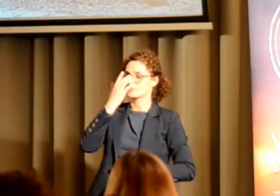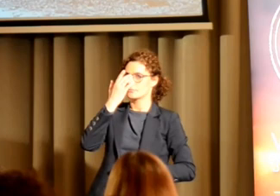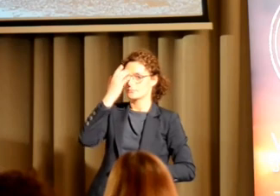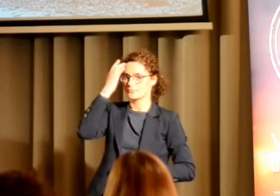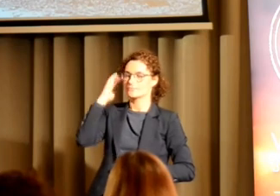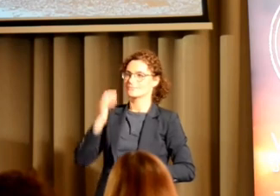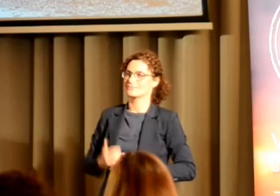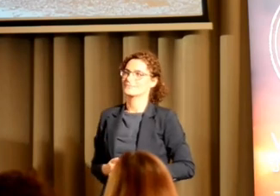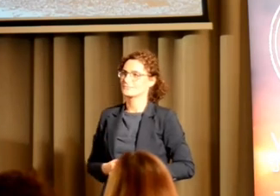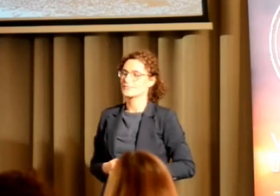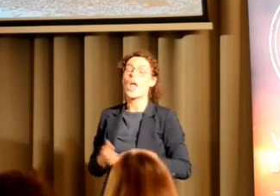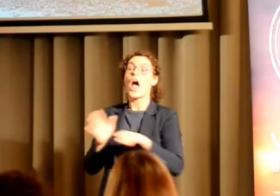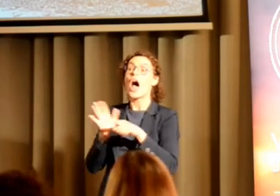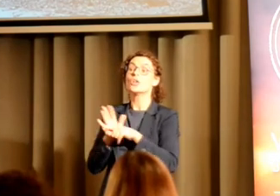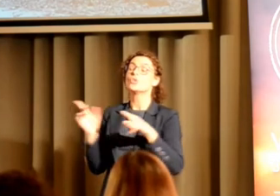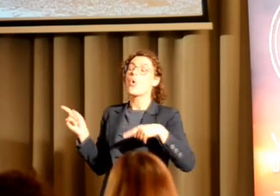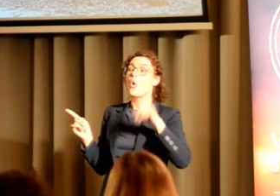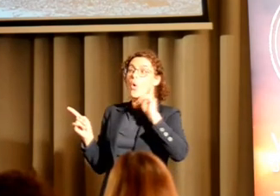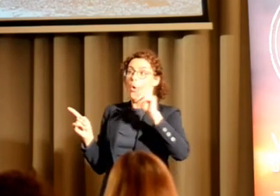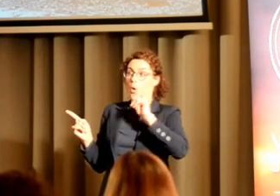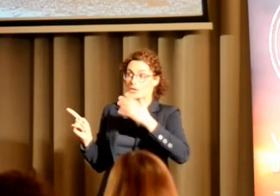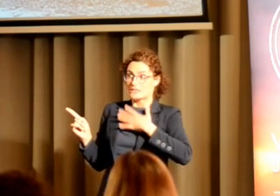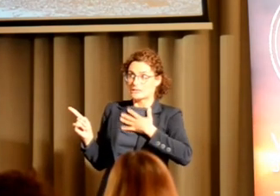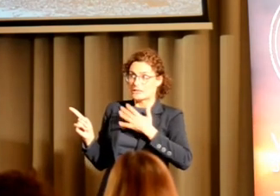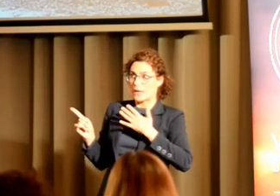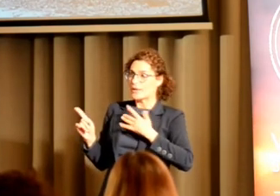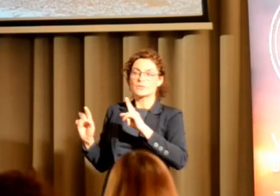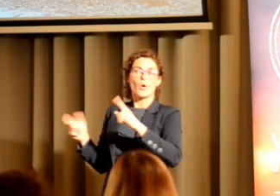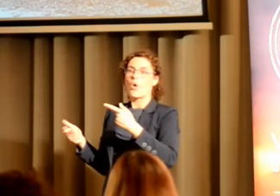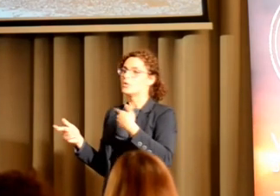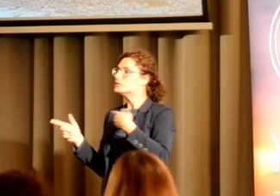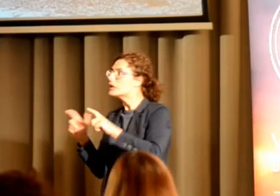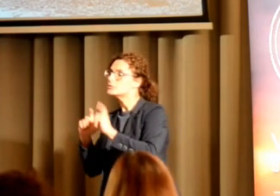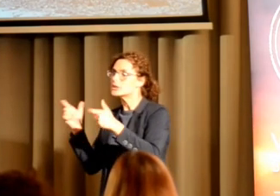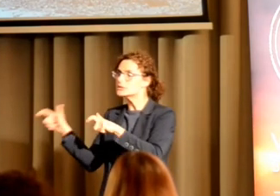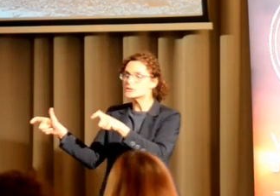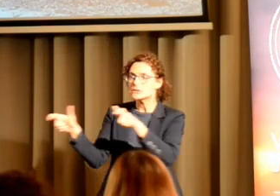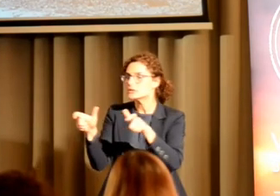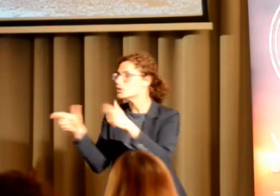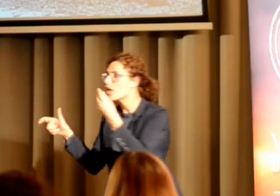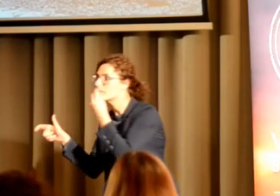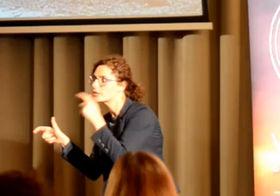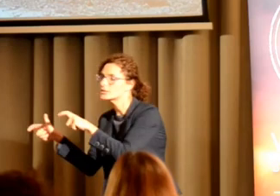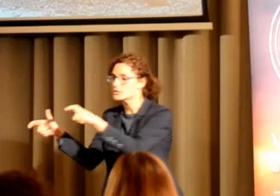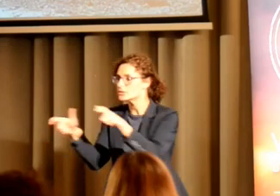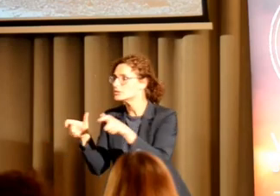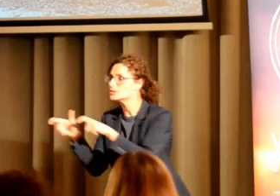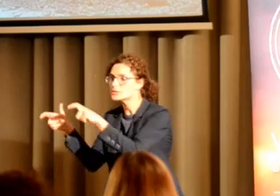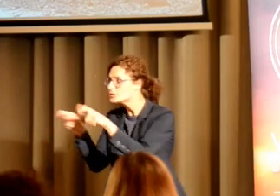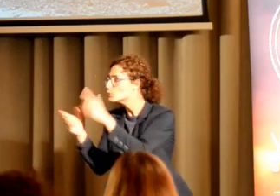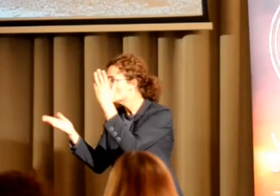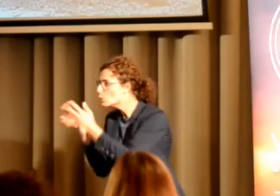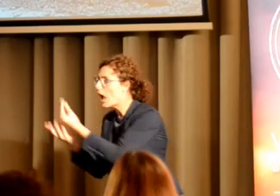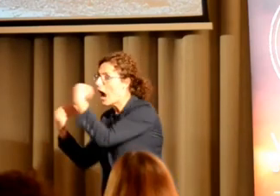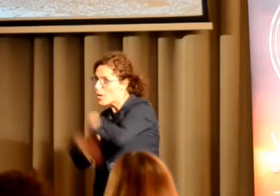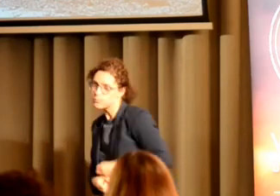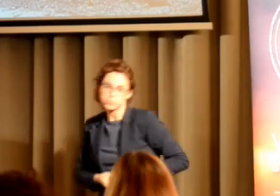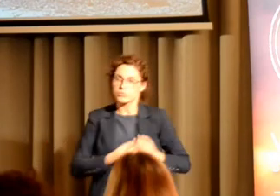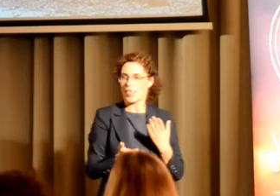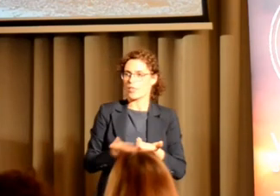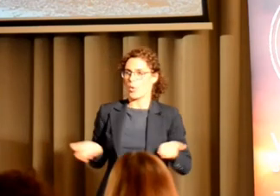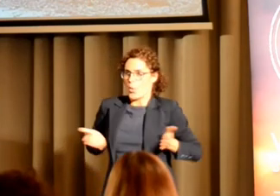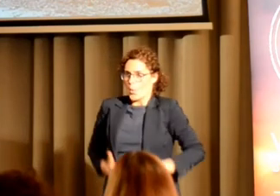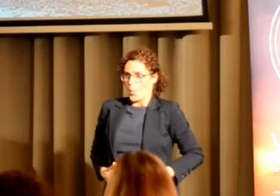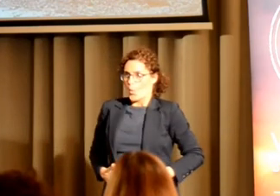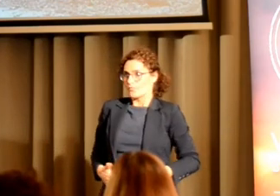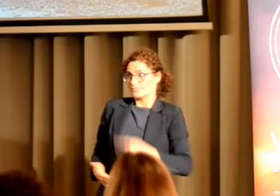na dość zaawansowanym etapie wychowu szczeniąt. Nic nie je, ciągle poluje i nosi młodym swoim szczeniętom jedzenie. I